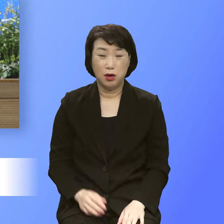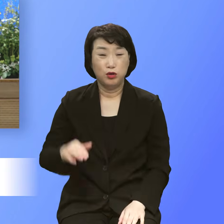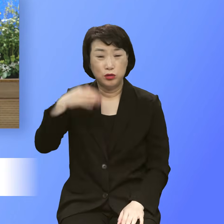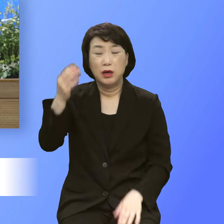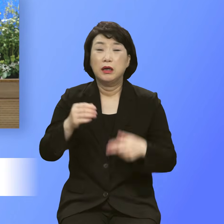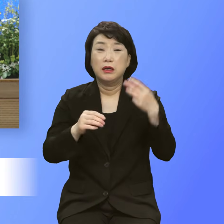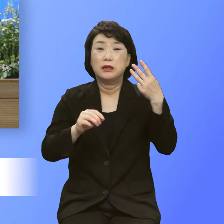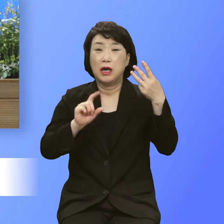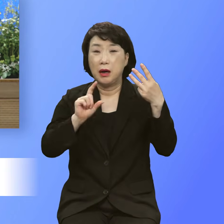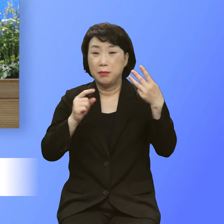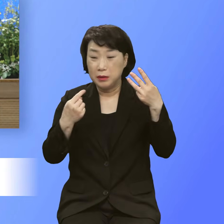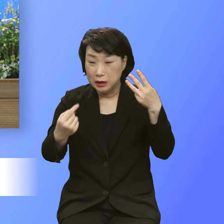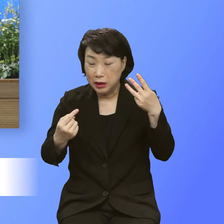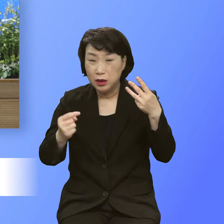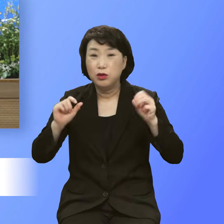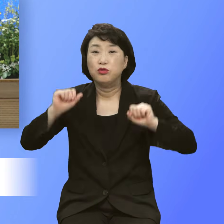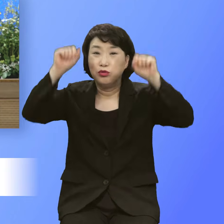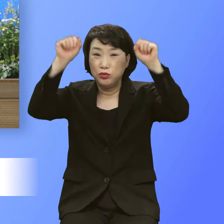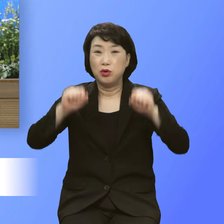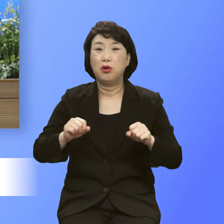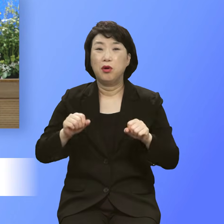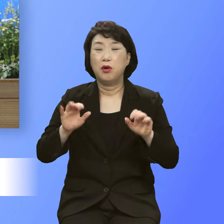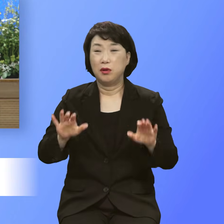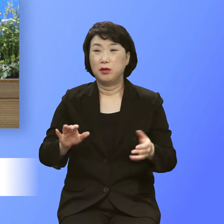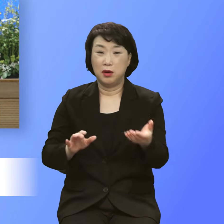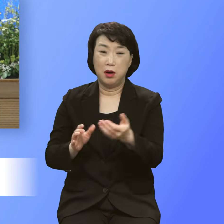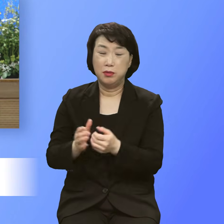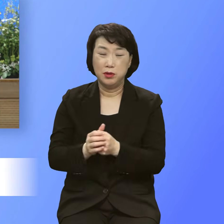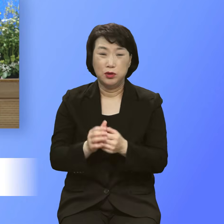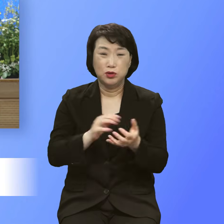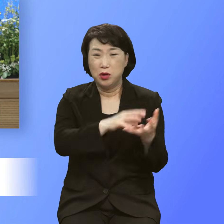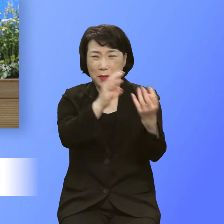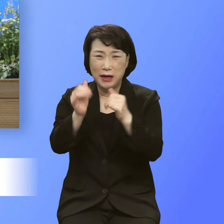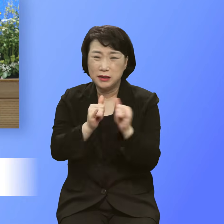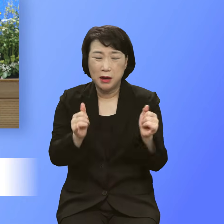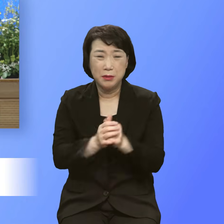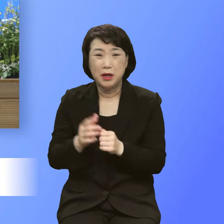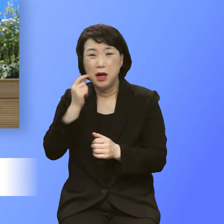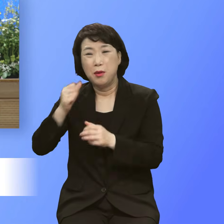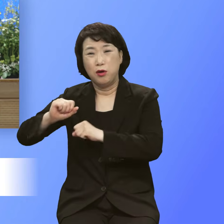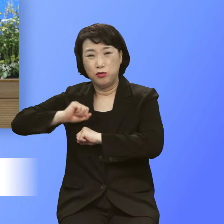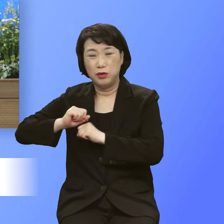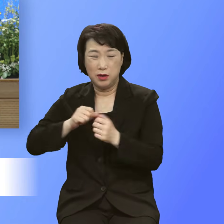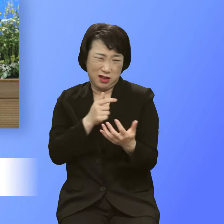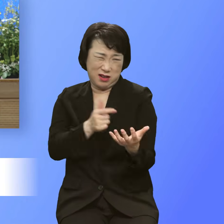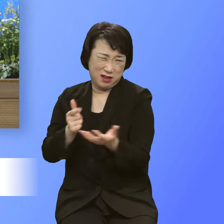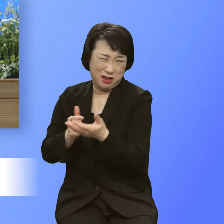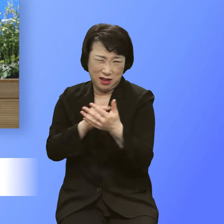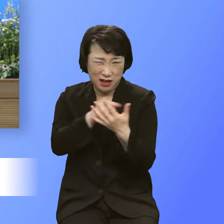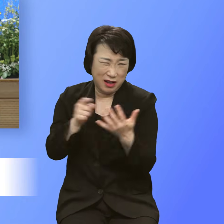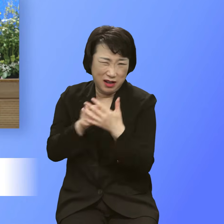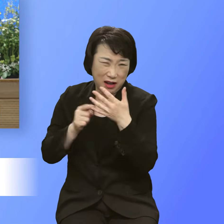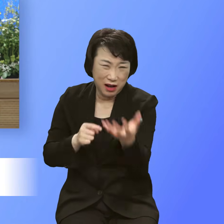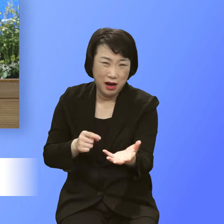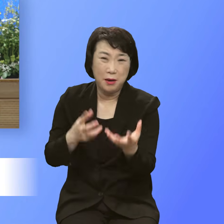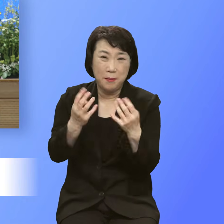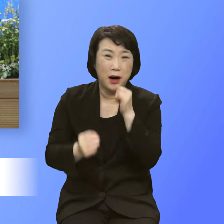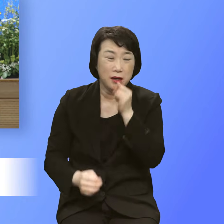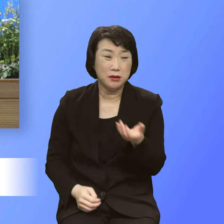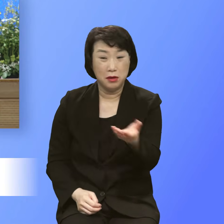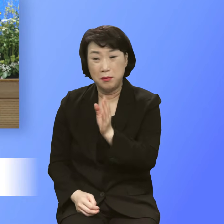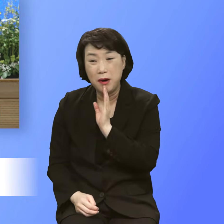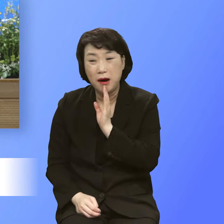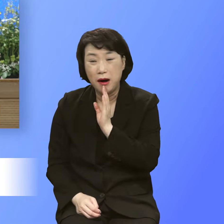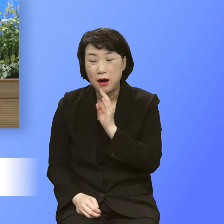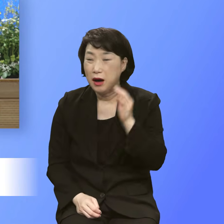3.1운동이 만세운동하다 얼마나 많은 사람들이 그들의 총과 칼에 죽임을 당했어요. 우린 그 억압